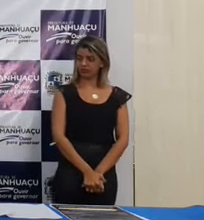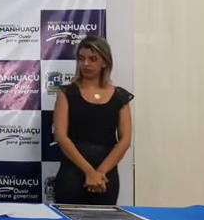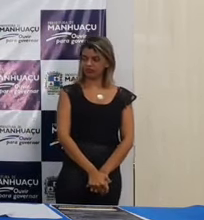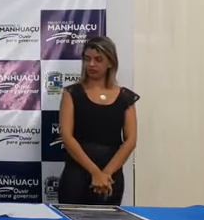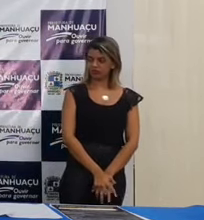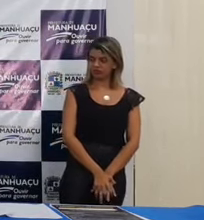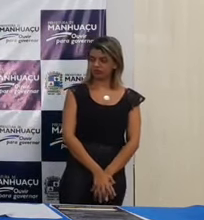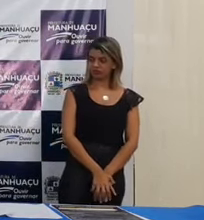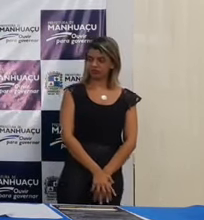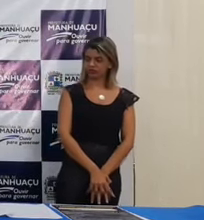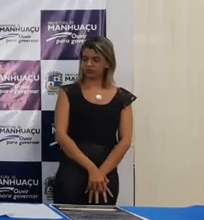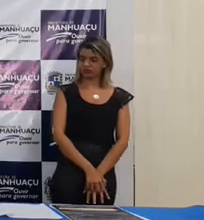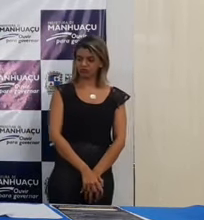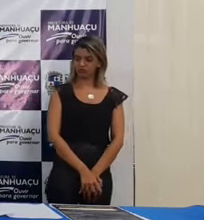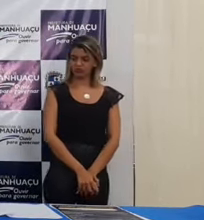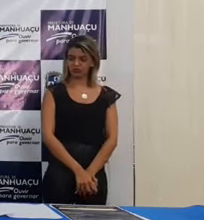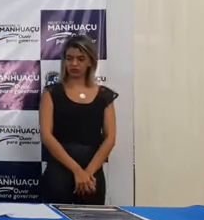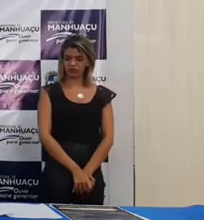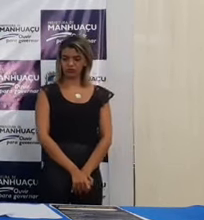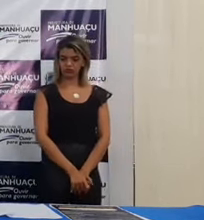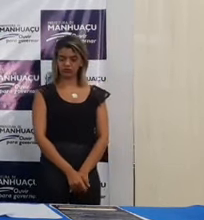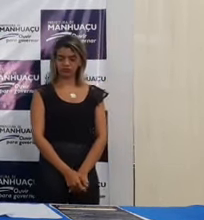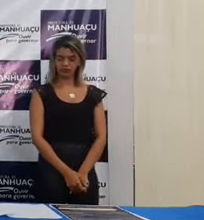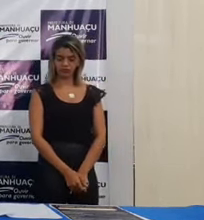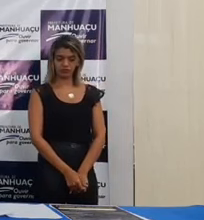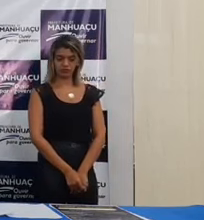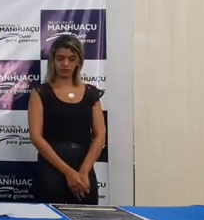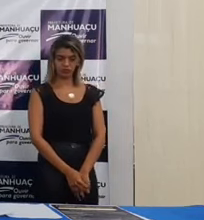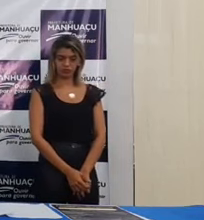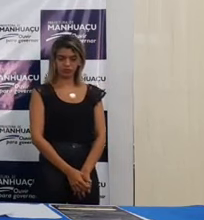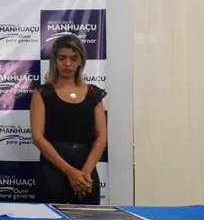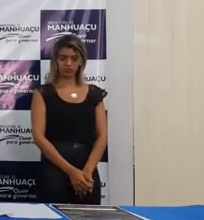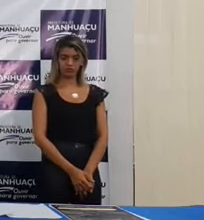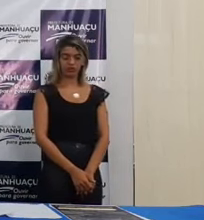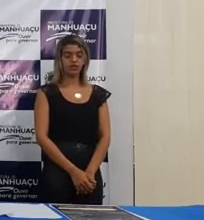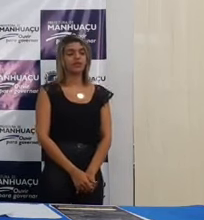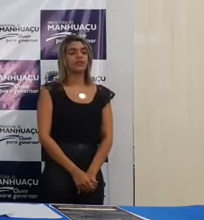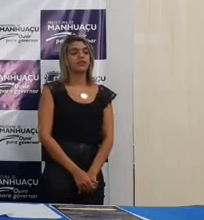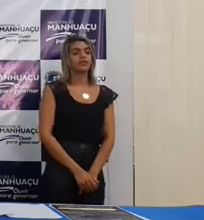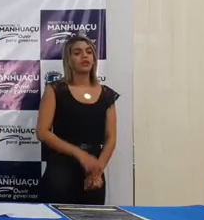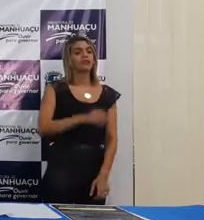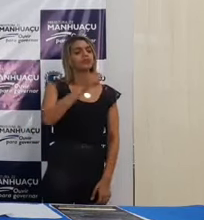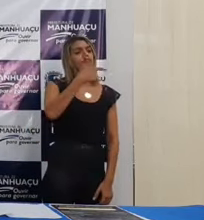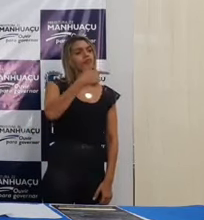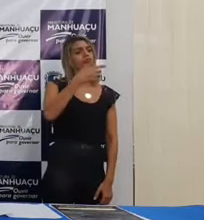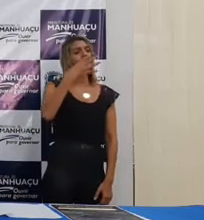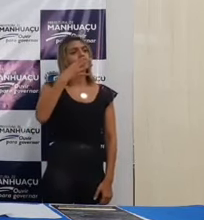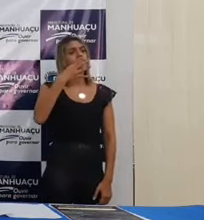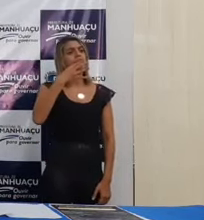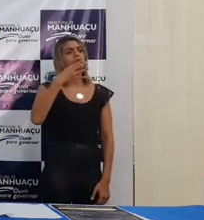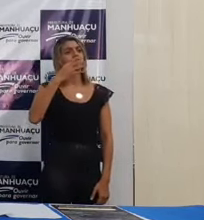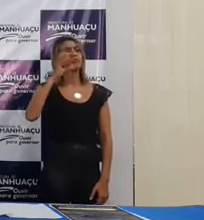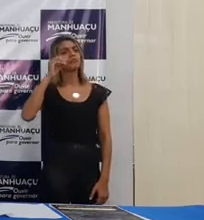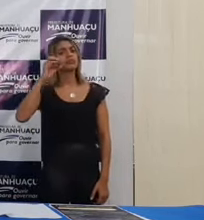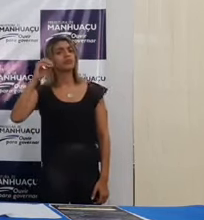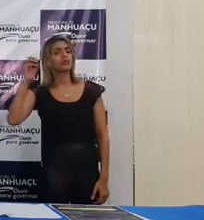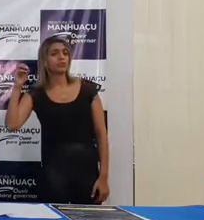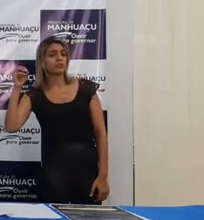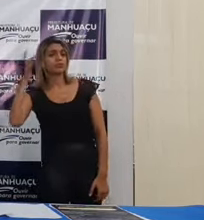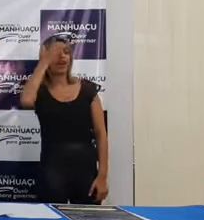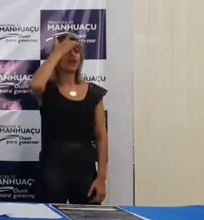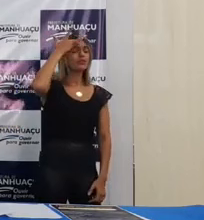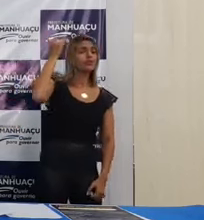meio-dia e sair às 18, essas 24 mil pessoas não vão estar na rua. Então, em critérios, nós vamos tirar. Tiraremos